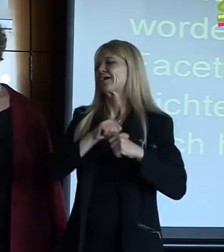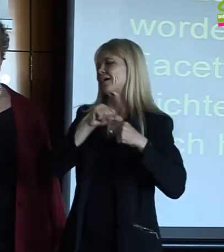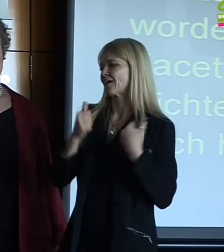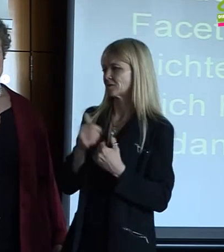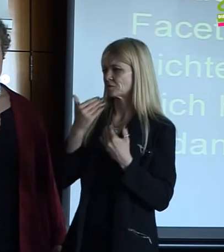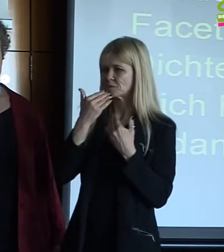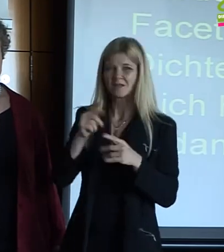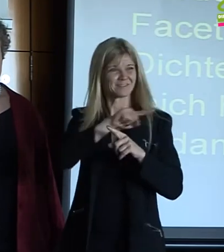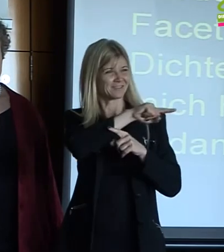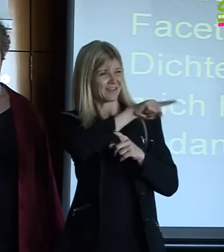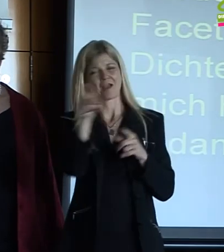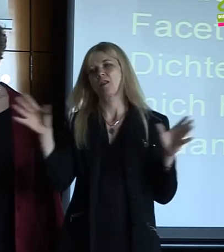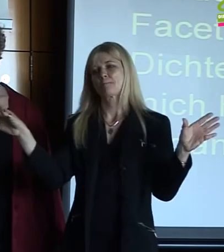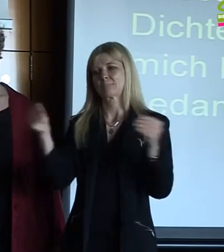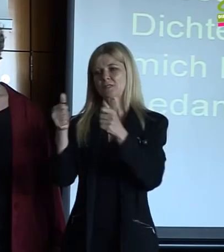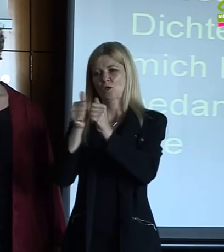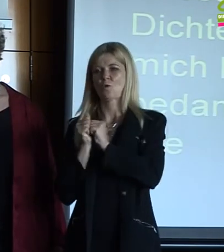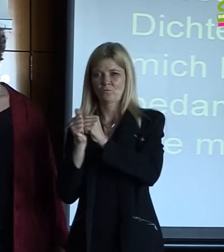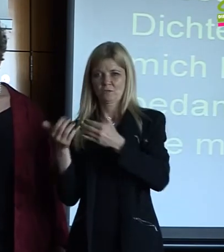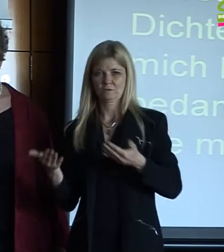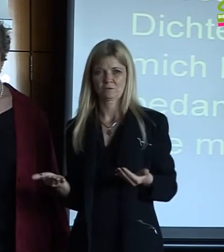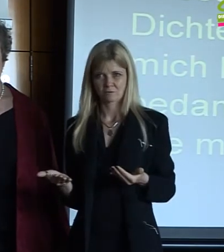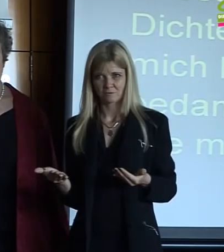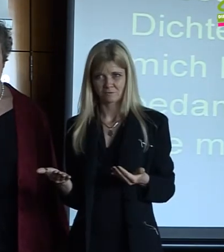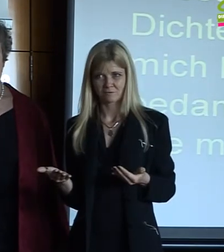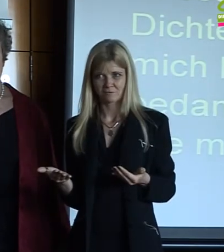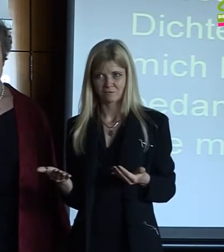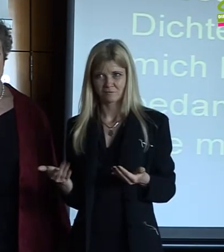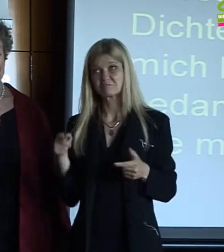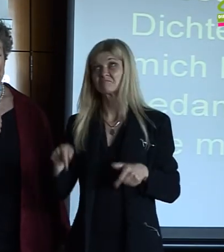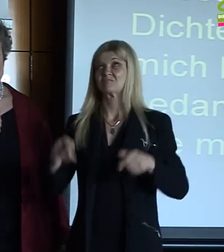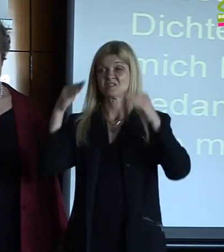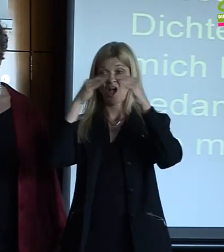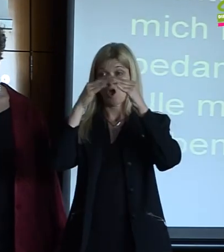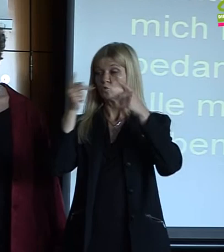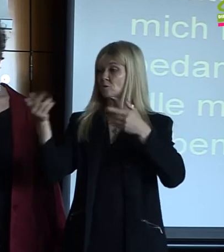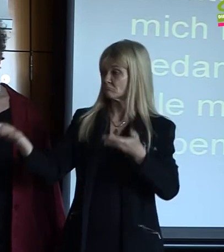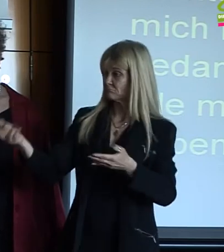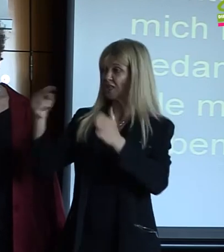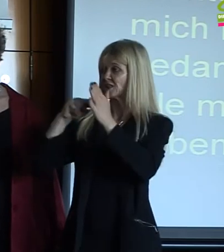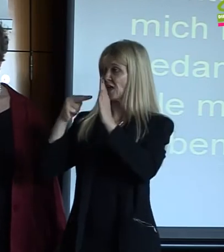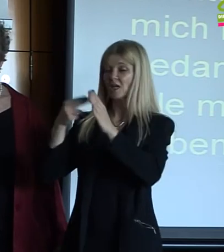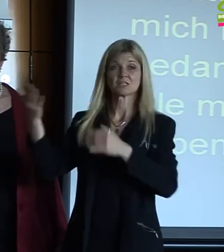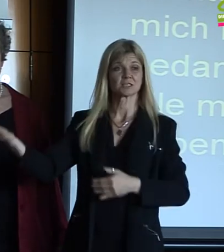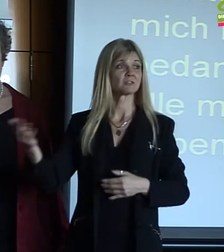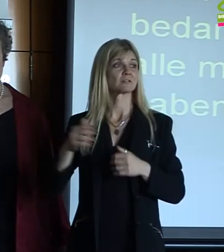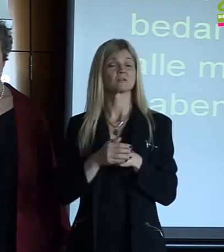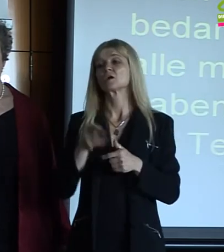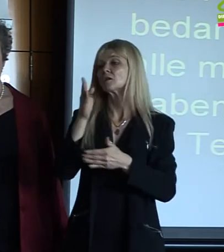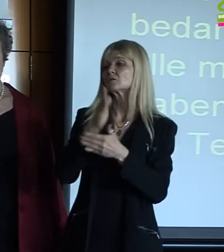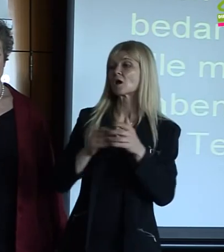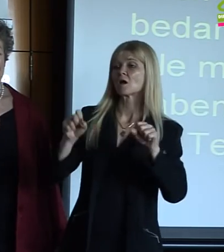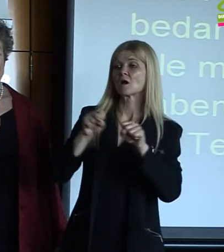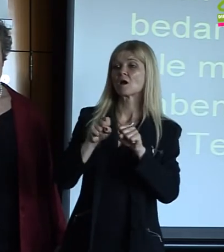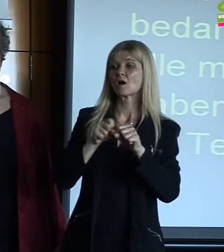dass Sie alle mitgeholfen haben, alle. Das ist jetzt das Haus, das ist die Technik, das ist zum Teil